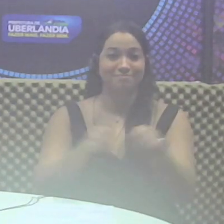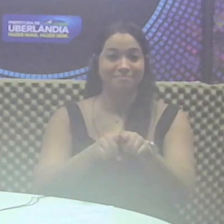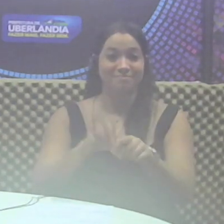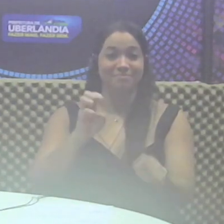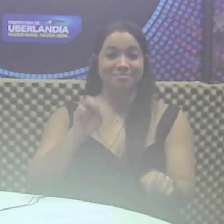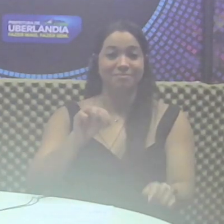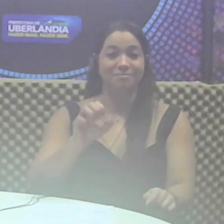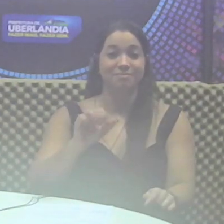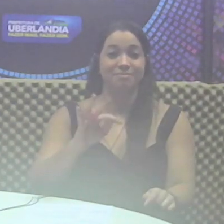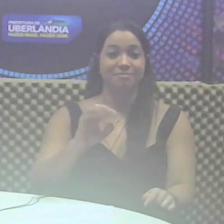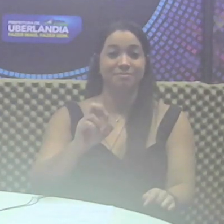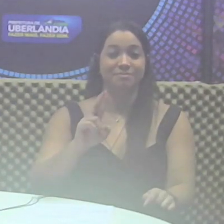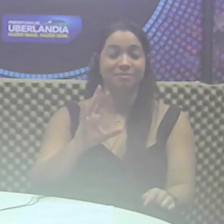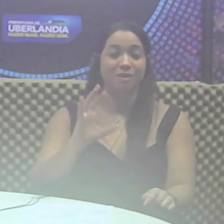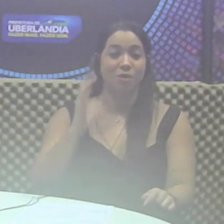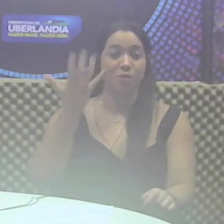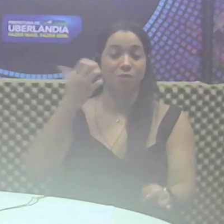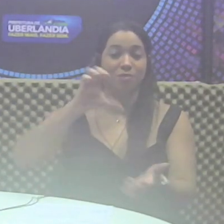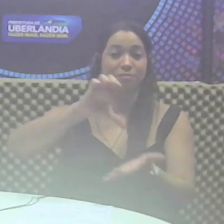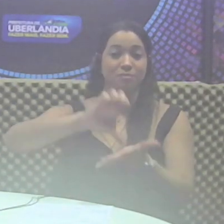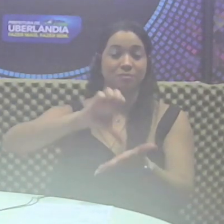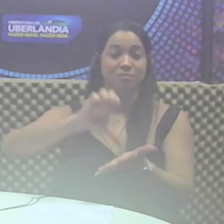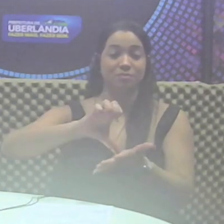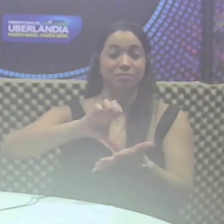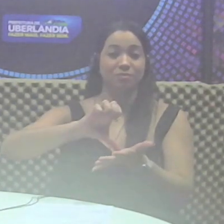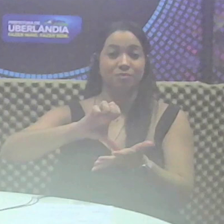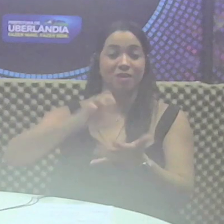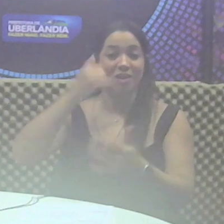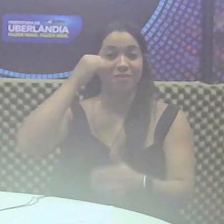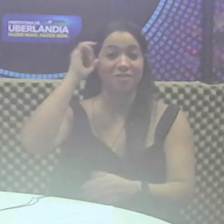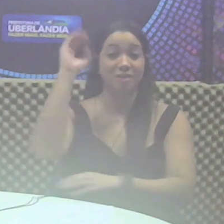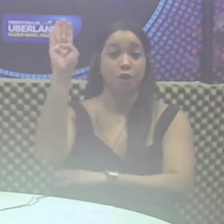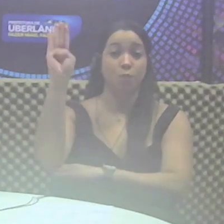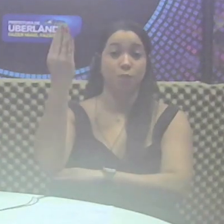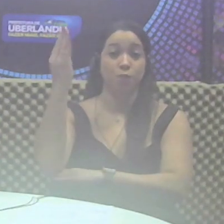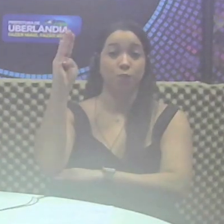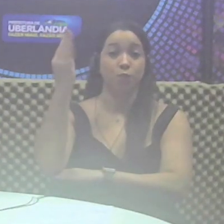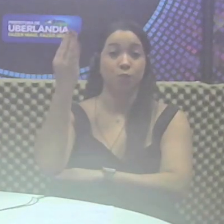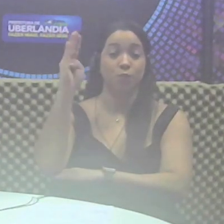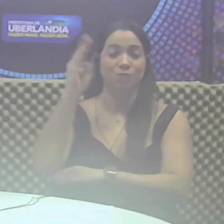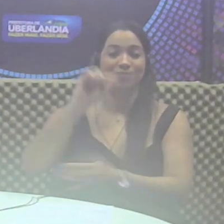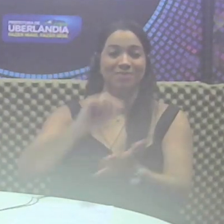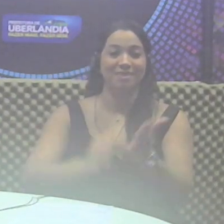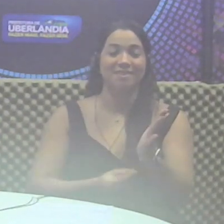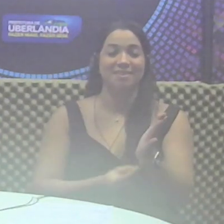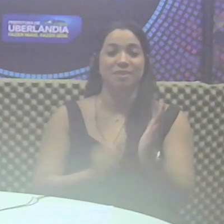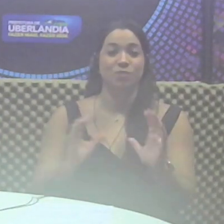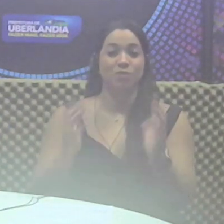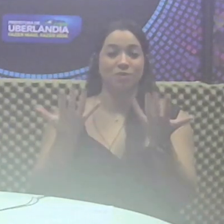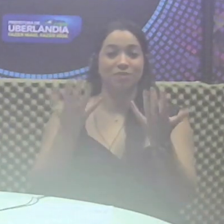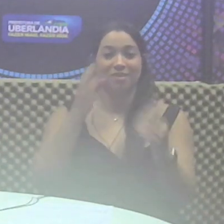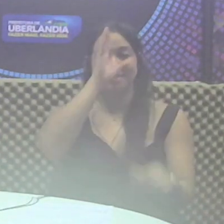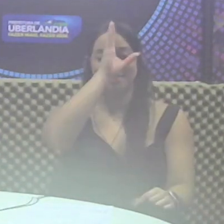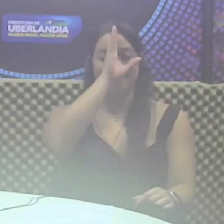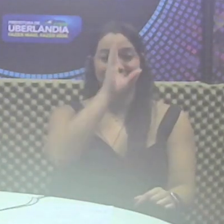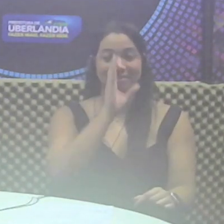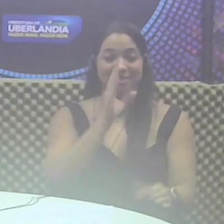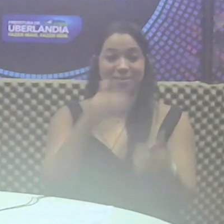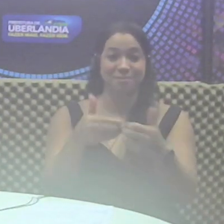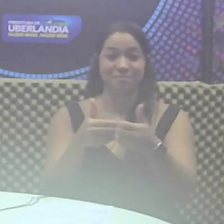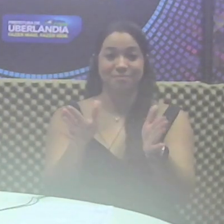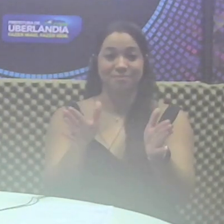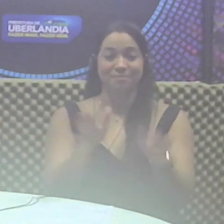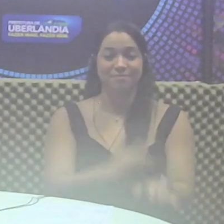Emater e acontecerá na sede da Fundação, na Fazenda Buriti. As inscrições para o evento são gratuitas e estão